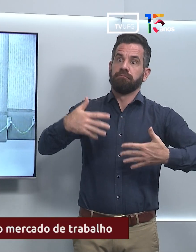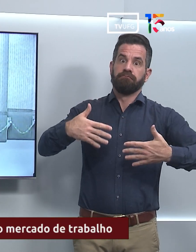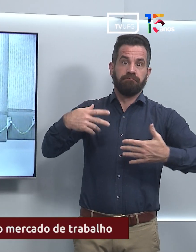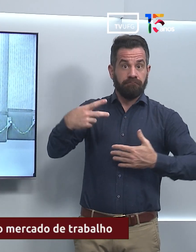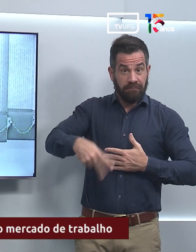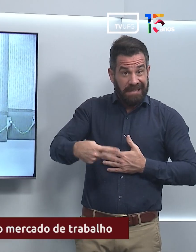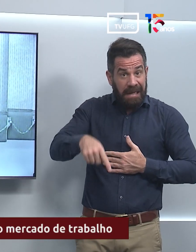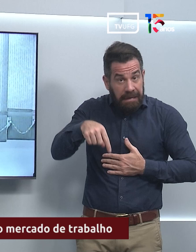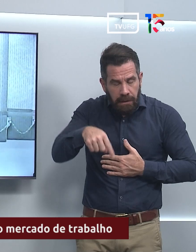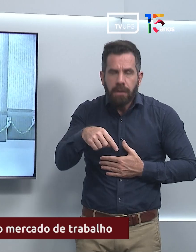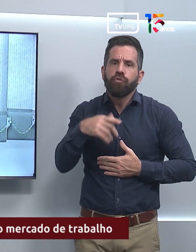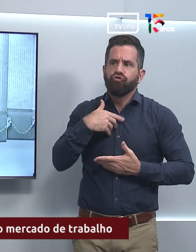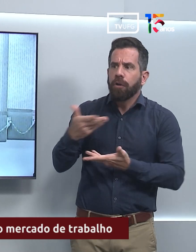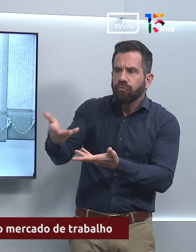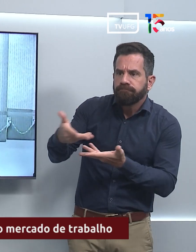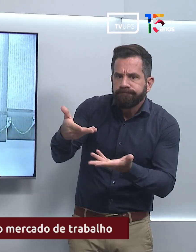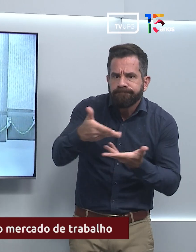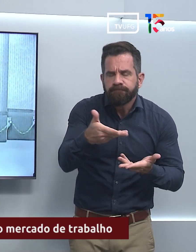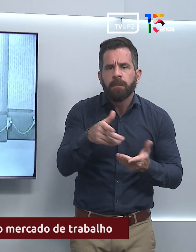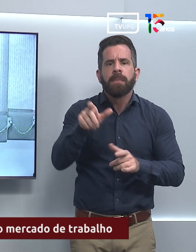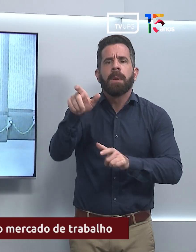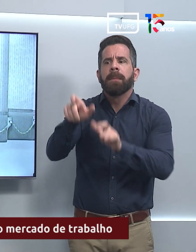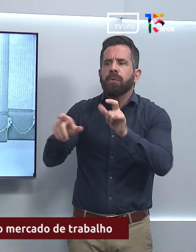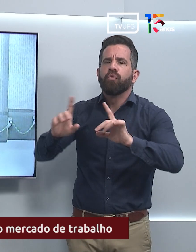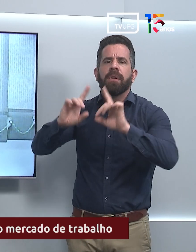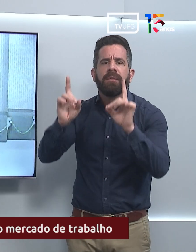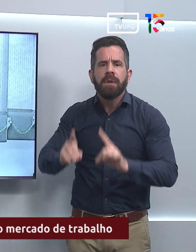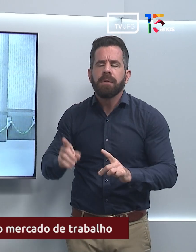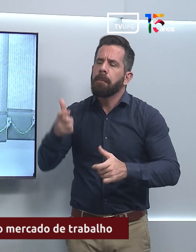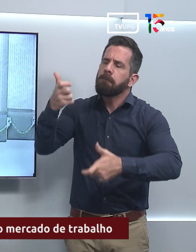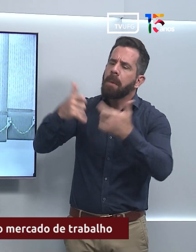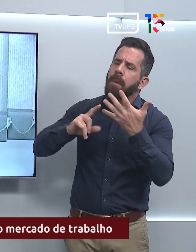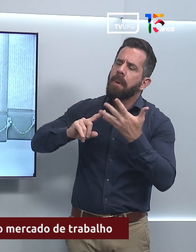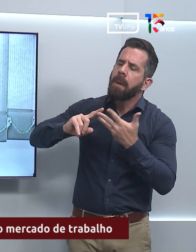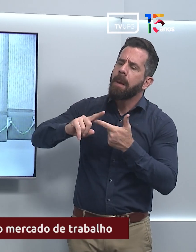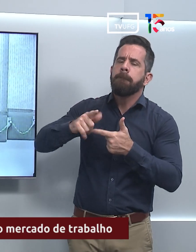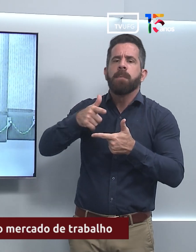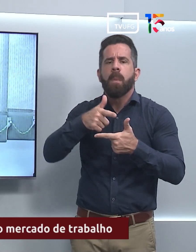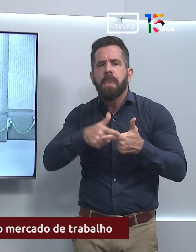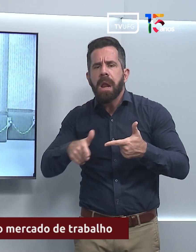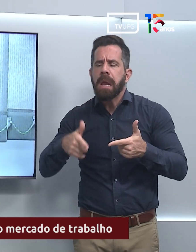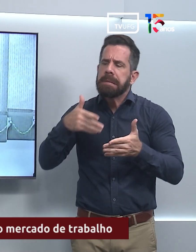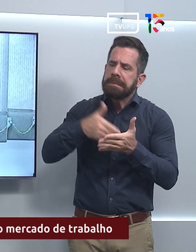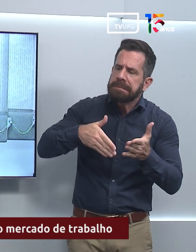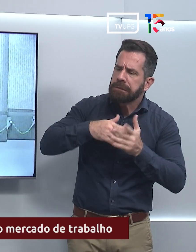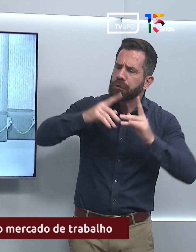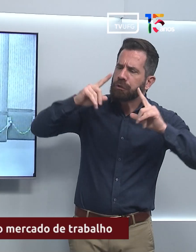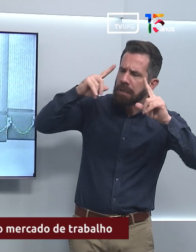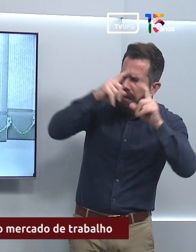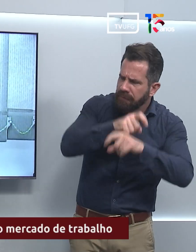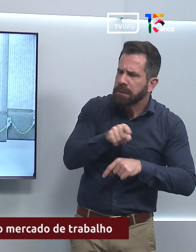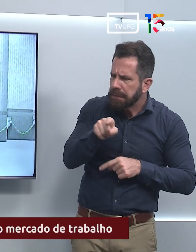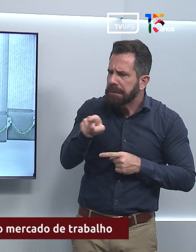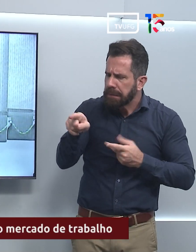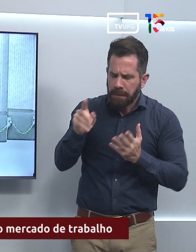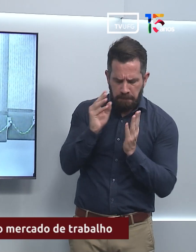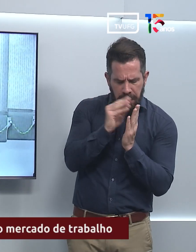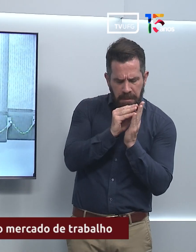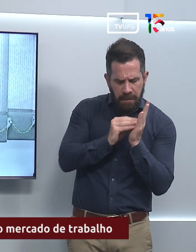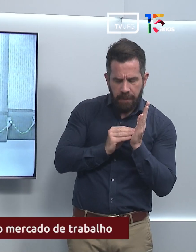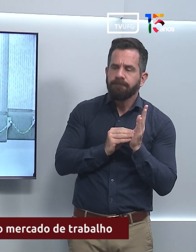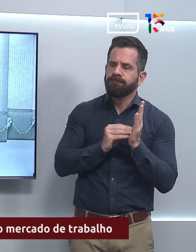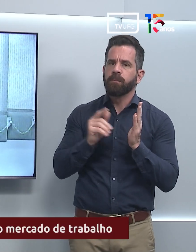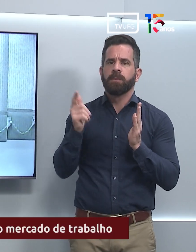para participar e expor quais os problemas, quais os desafios e o que a gente precisava que melhorasse aqui no ambiente de